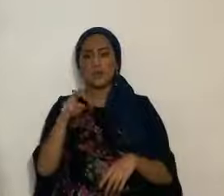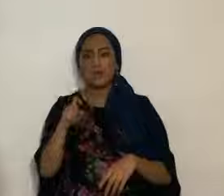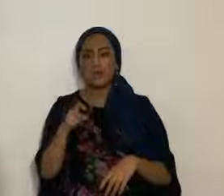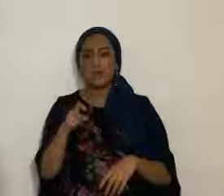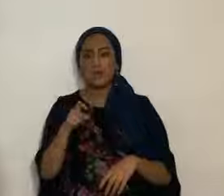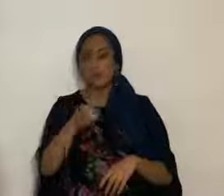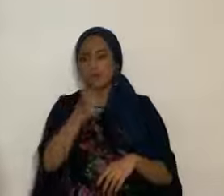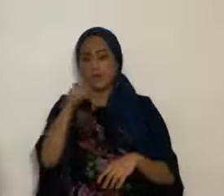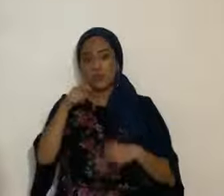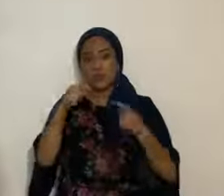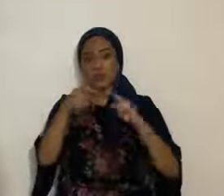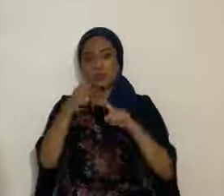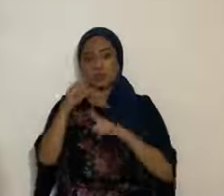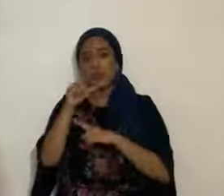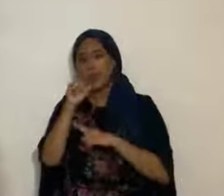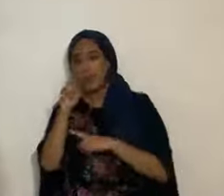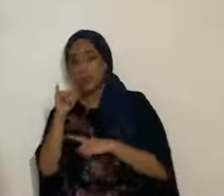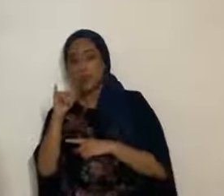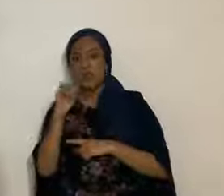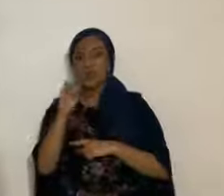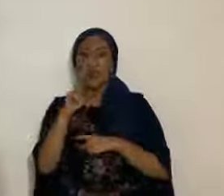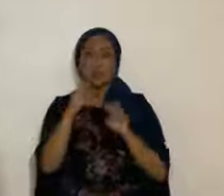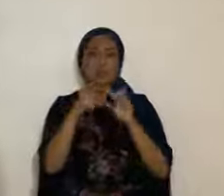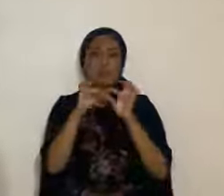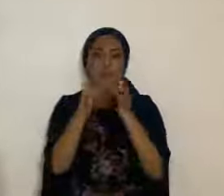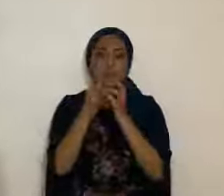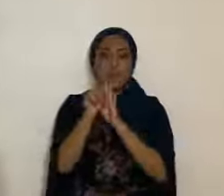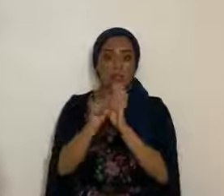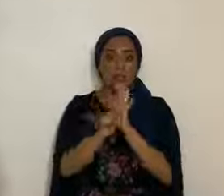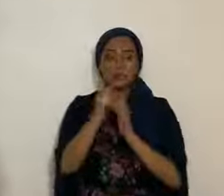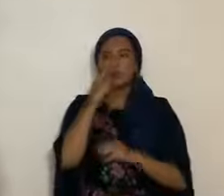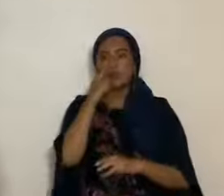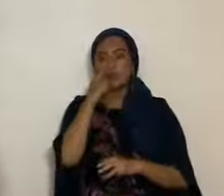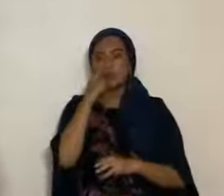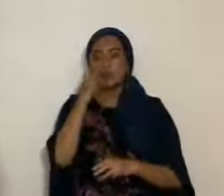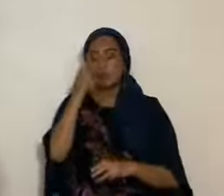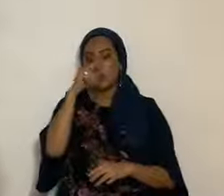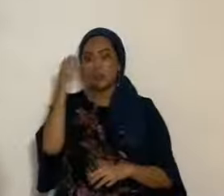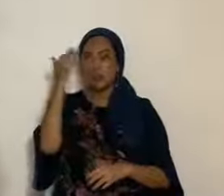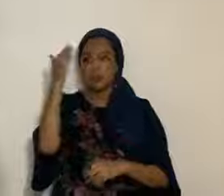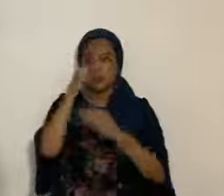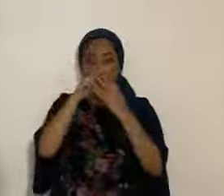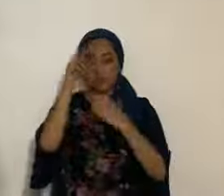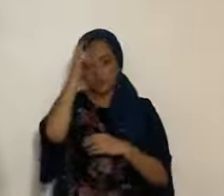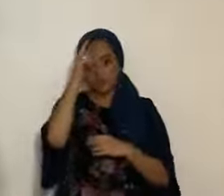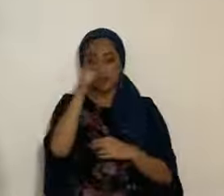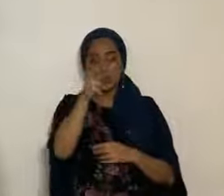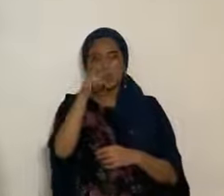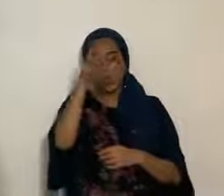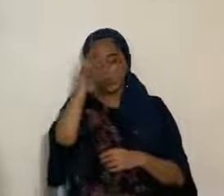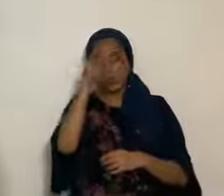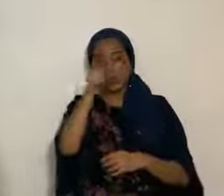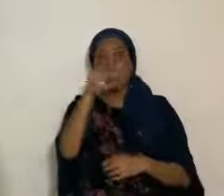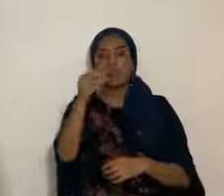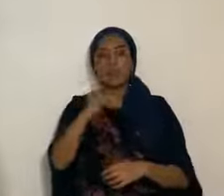Leví o que seas de la familia de Aarón, porque el Eterno a ti y a mí nos ha hecho reyes